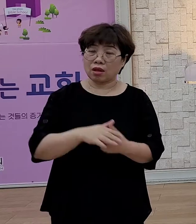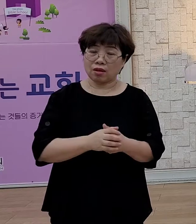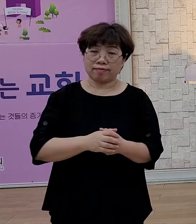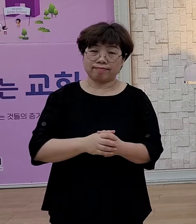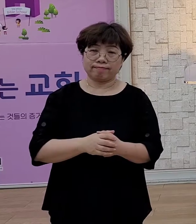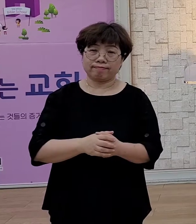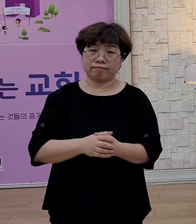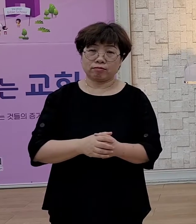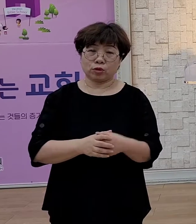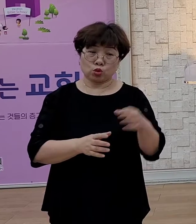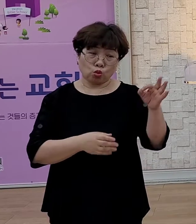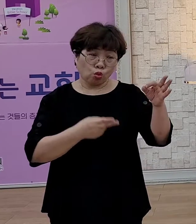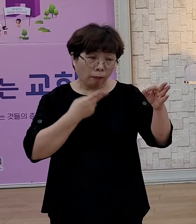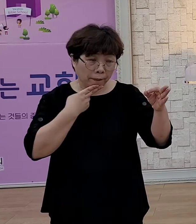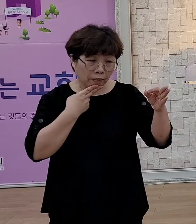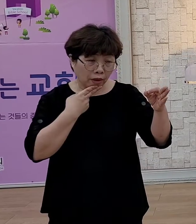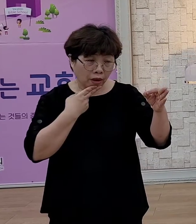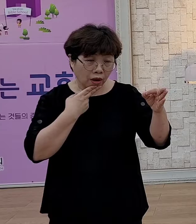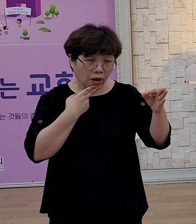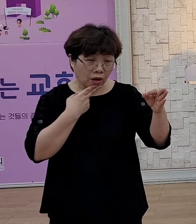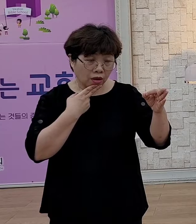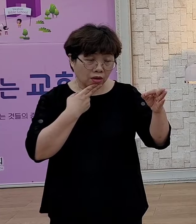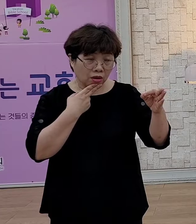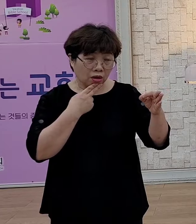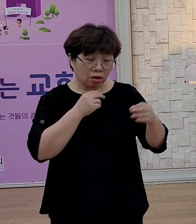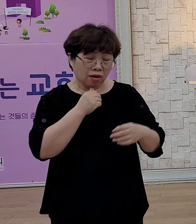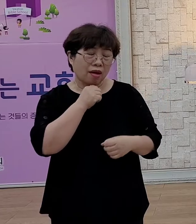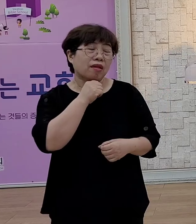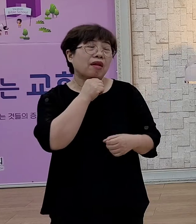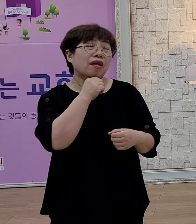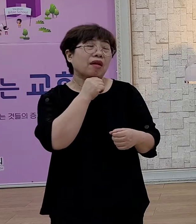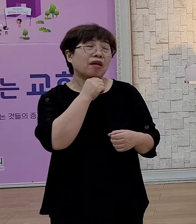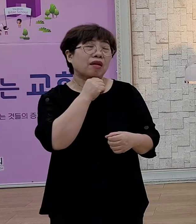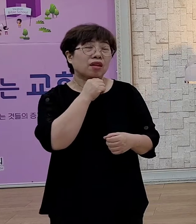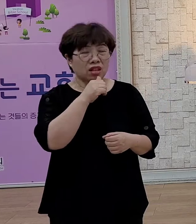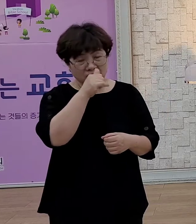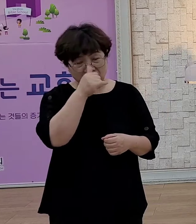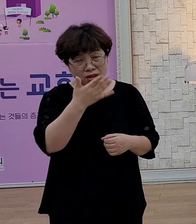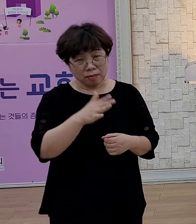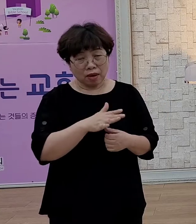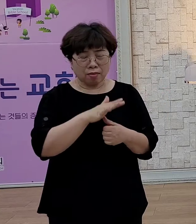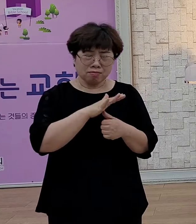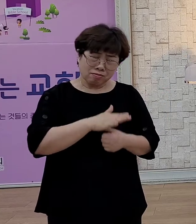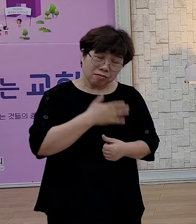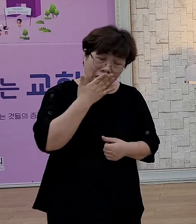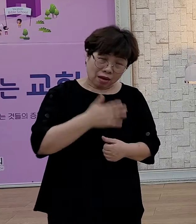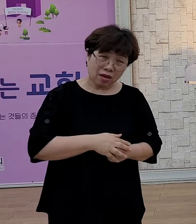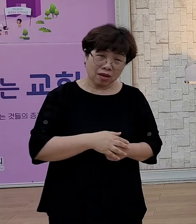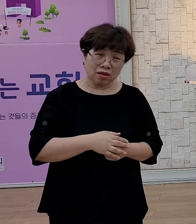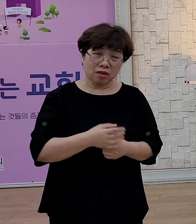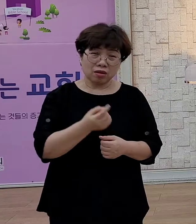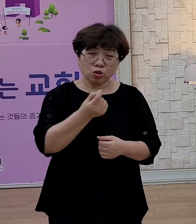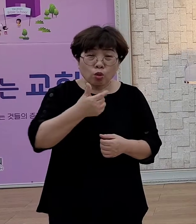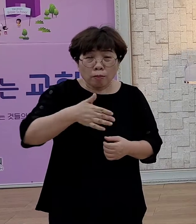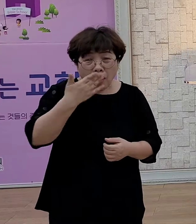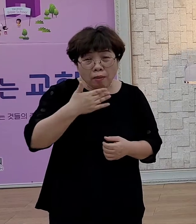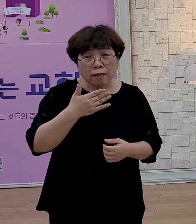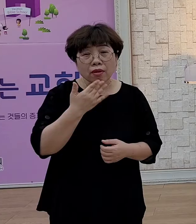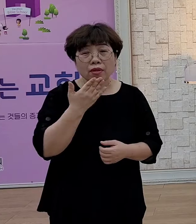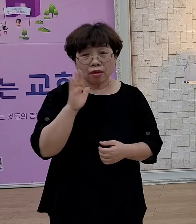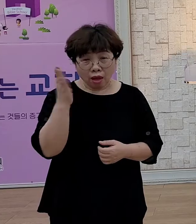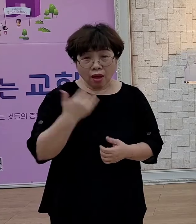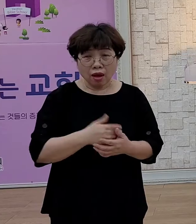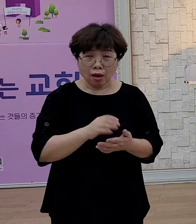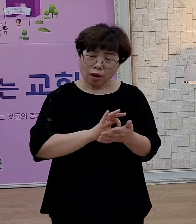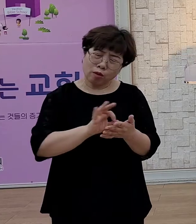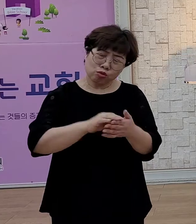없어요. 그러면 끝까지 하여튼 가난해도 다 버티게 돼 있어요. 하나 안 사 먹으면 되고 안 먹으면 되고 막